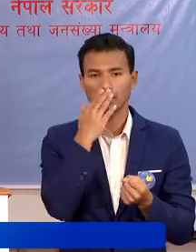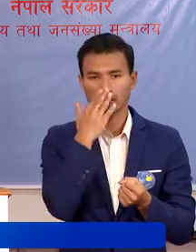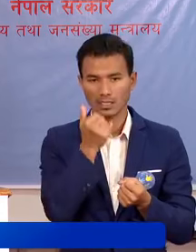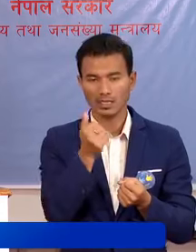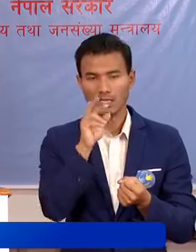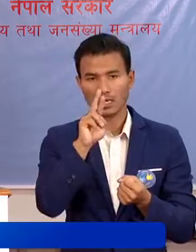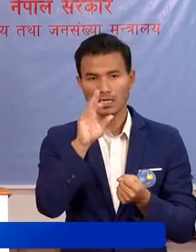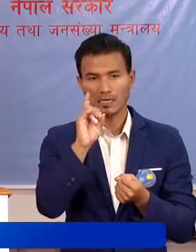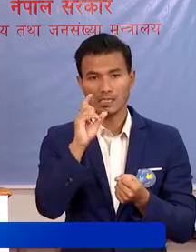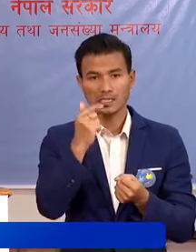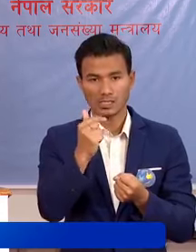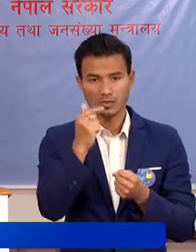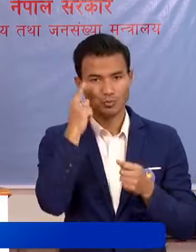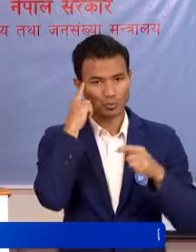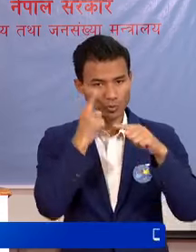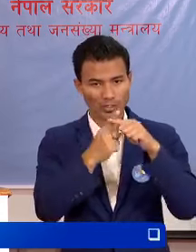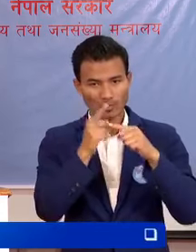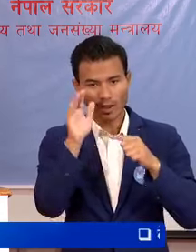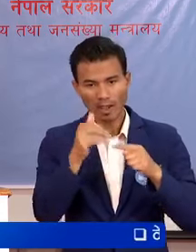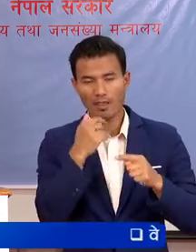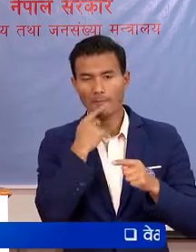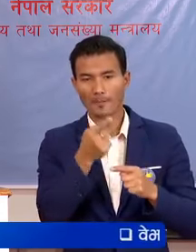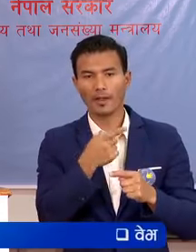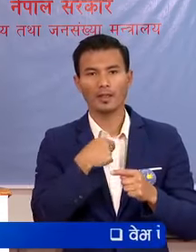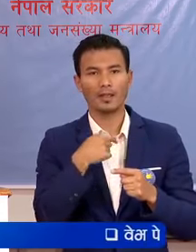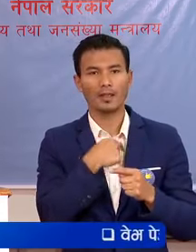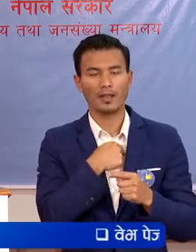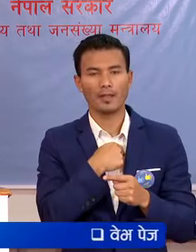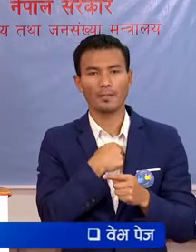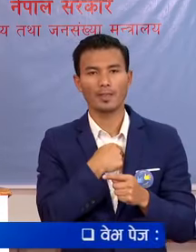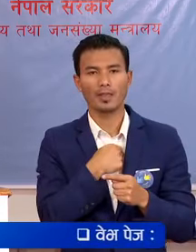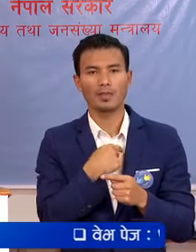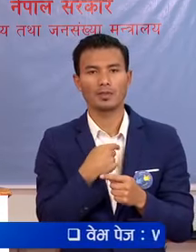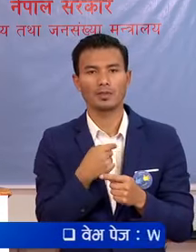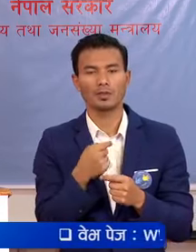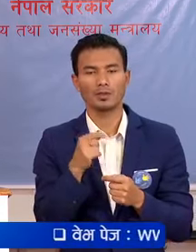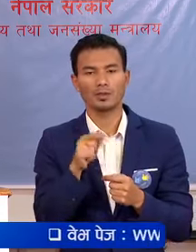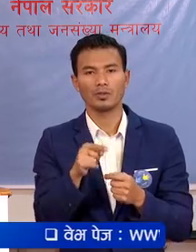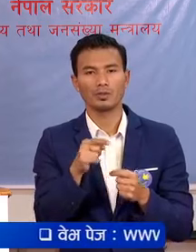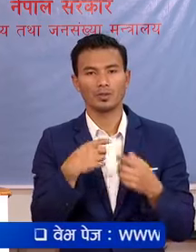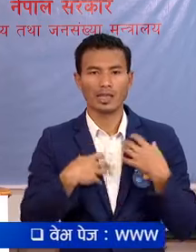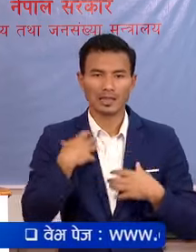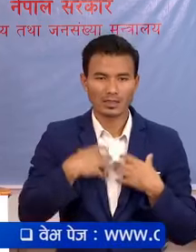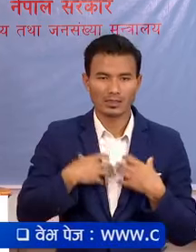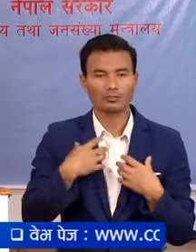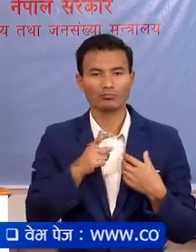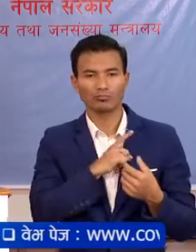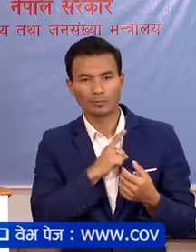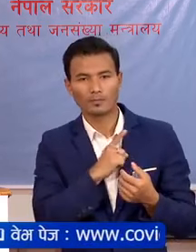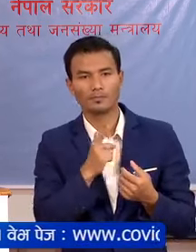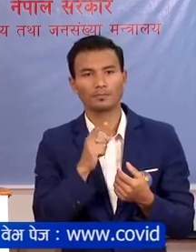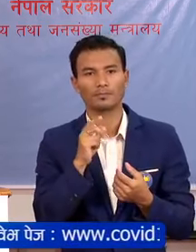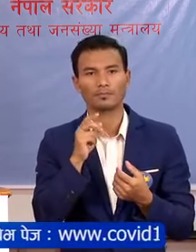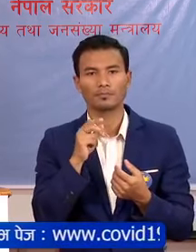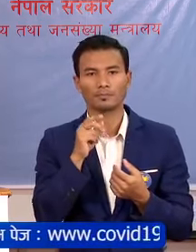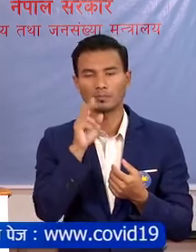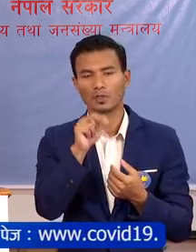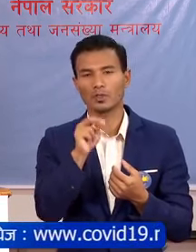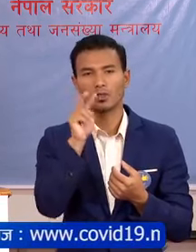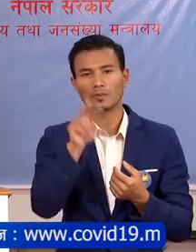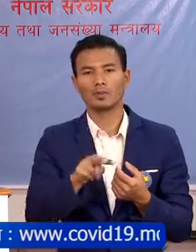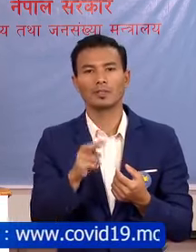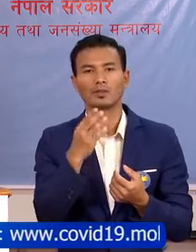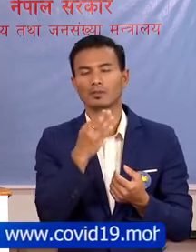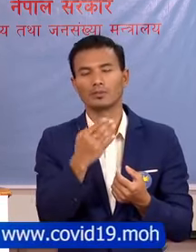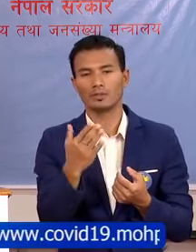आड़ेटि पॉजेटिव आउधा बित्तिके, आमी चाहें, एकदमे आतिनु परने, डराउनु परने, भायवेत होनु परने